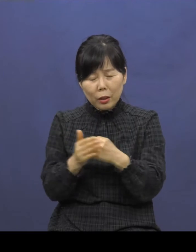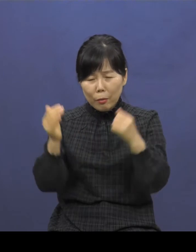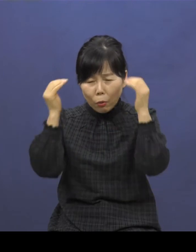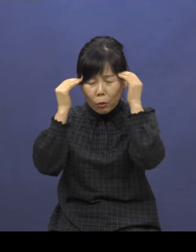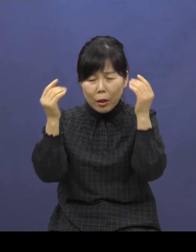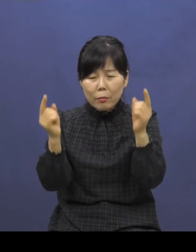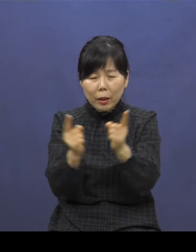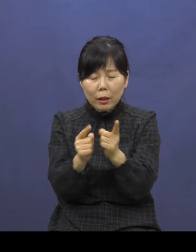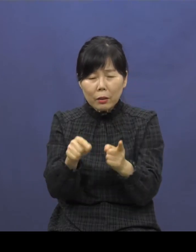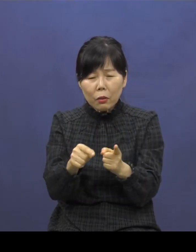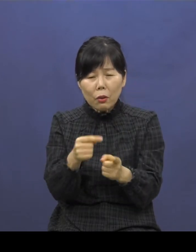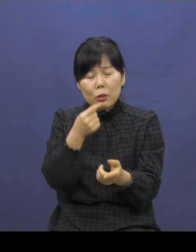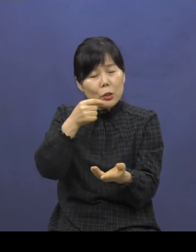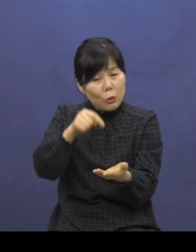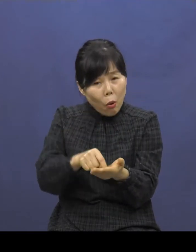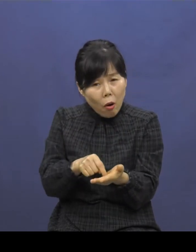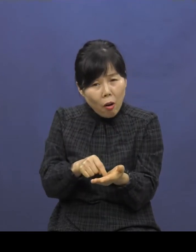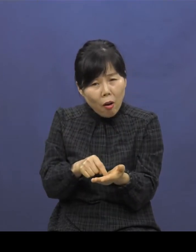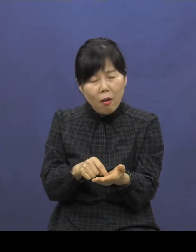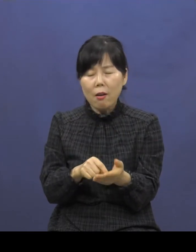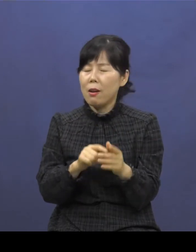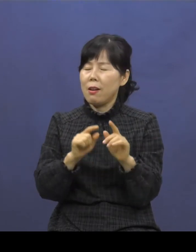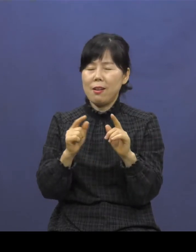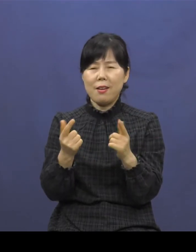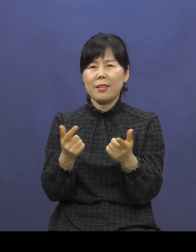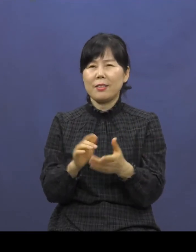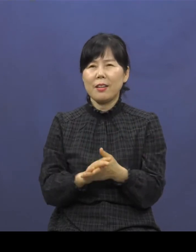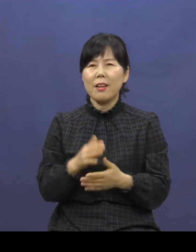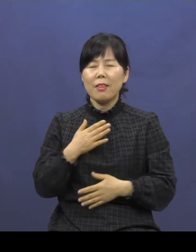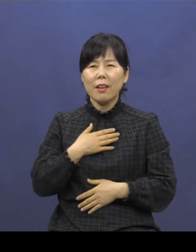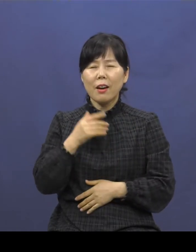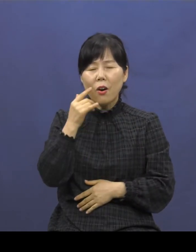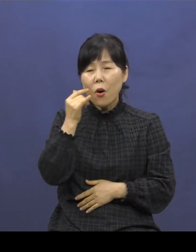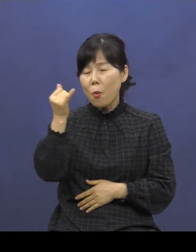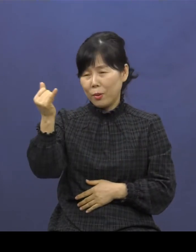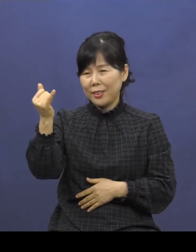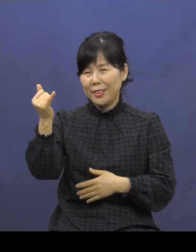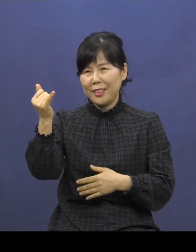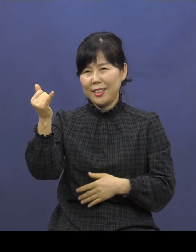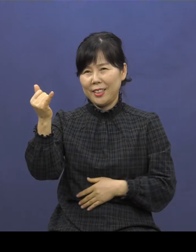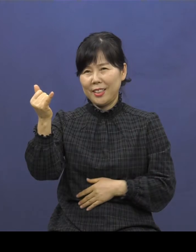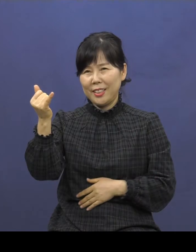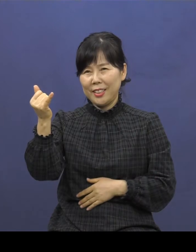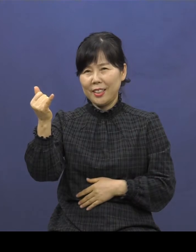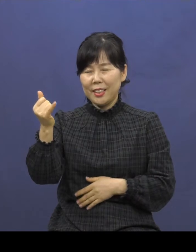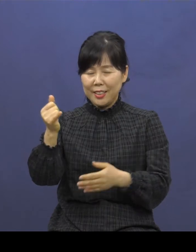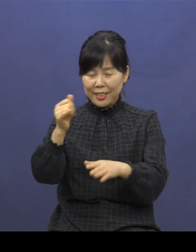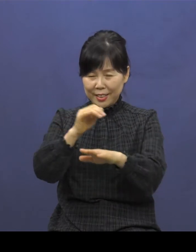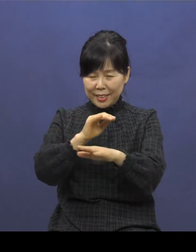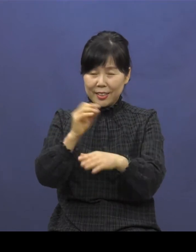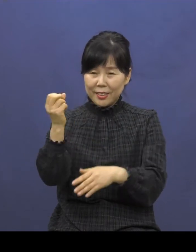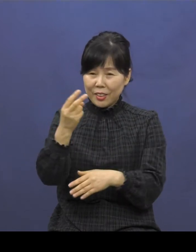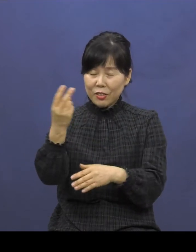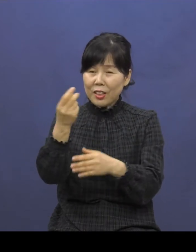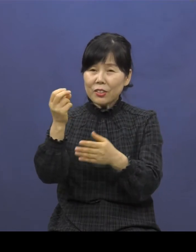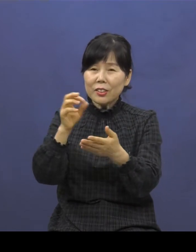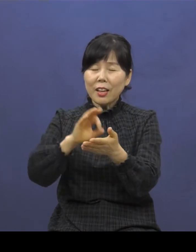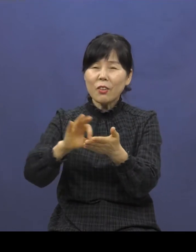쉽지는 않다는 것입니다. 제 어머니께서 잘 쓰시는 표현 중에 하나,